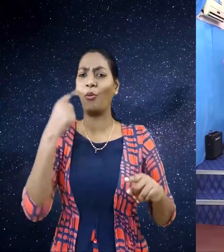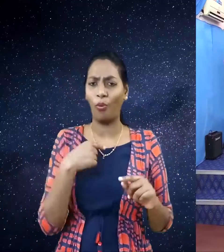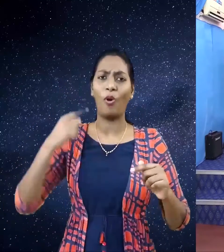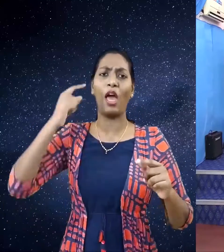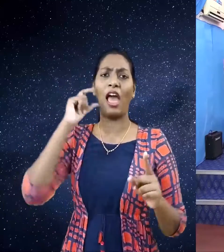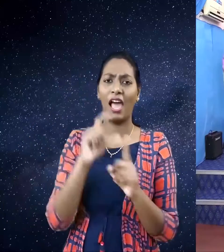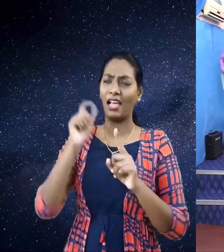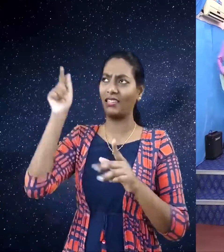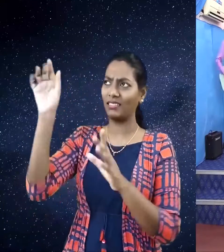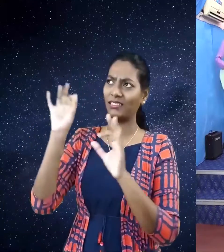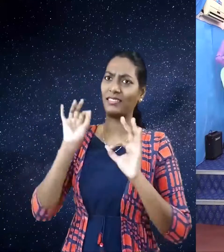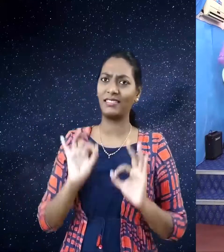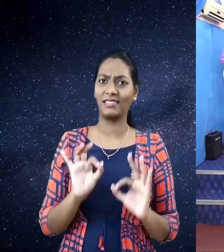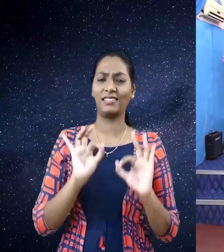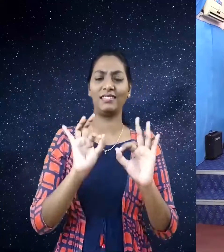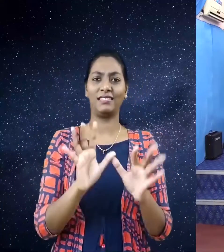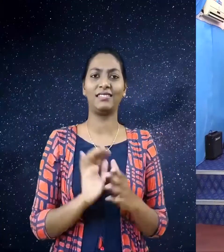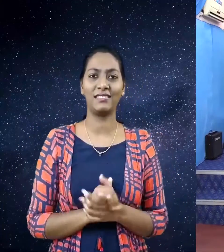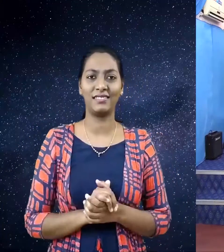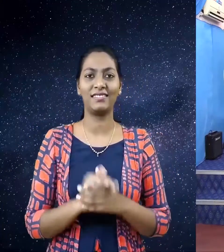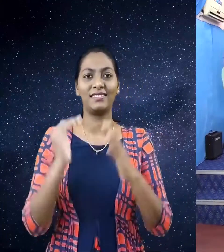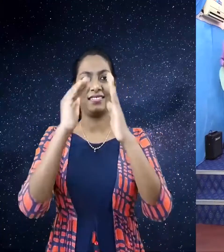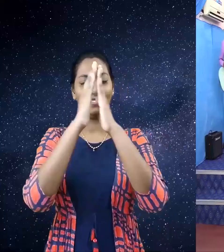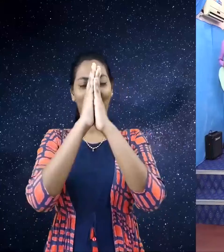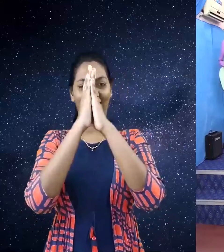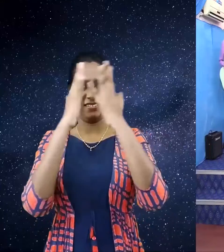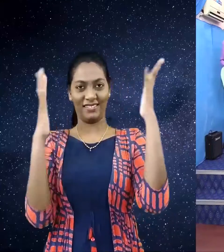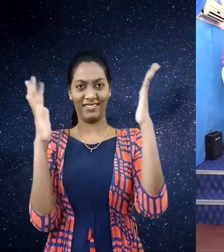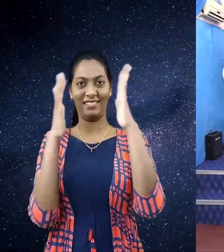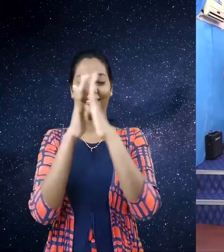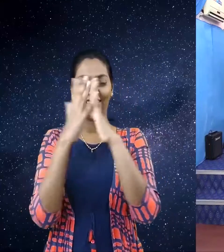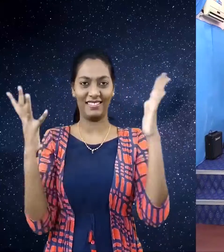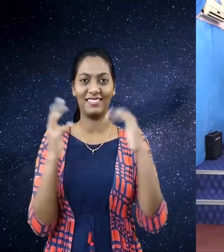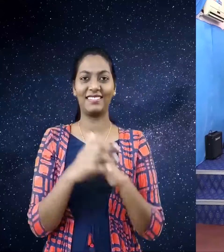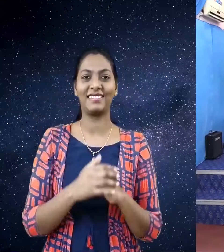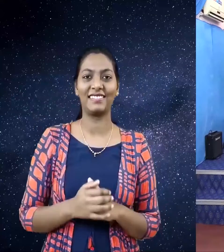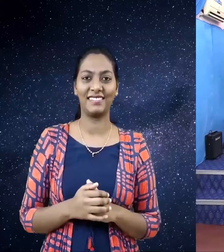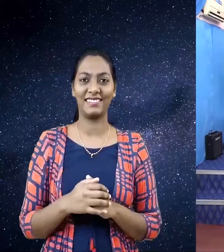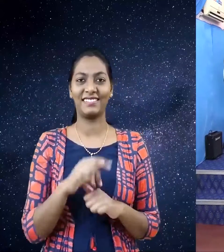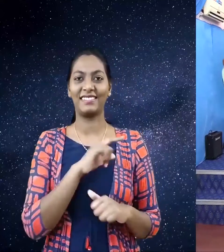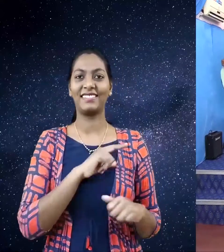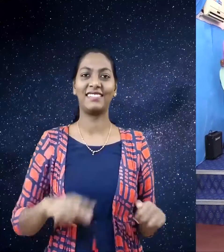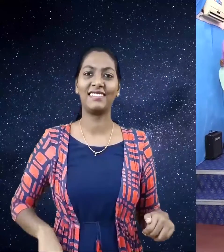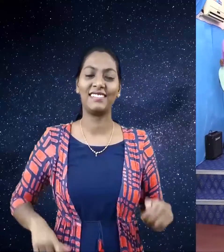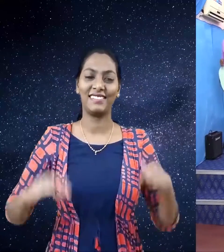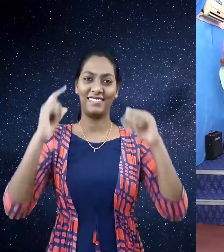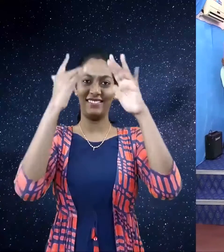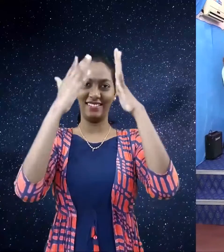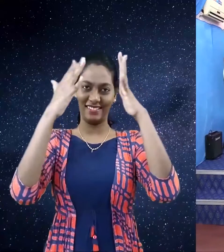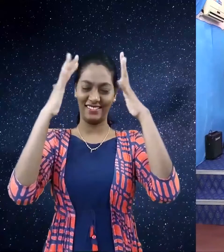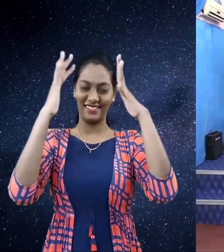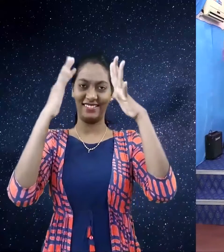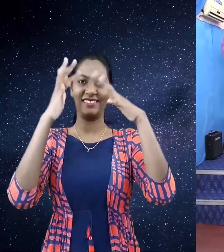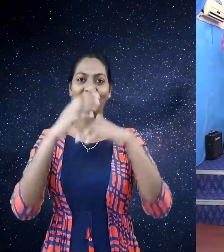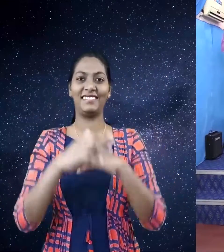Hallelujah! प्रेज द